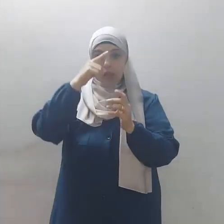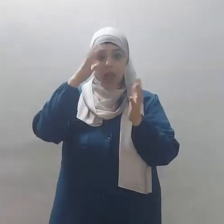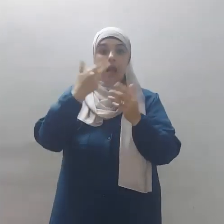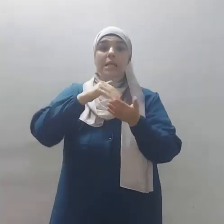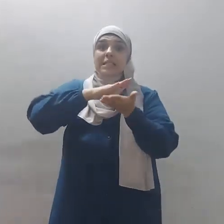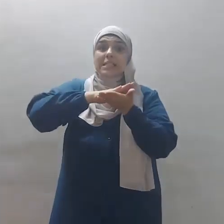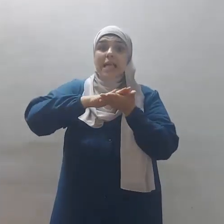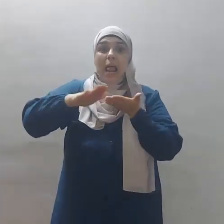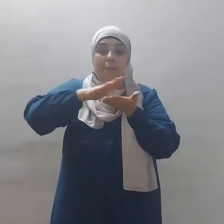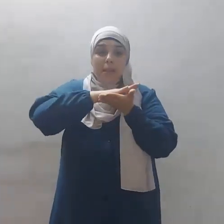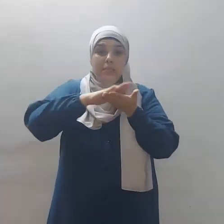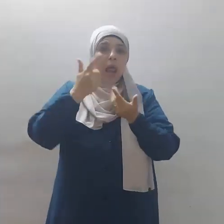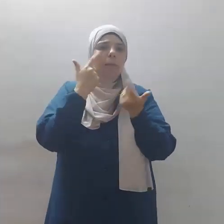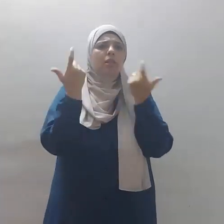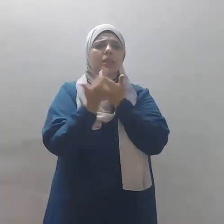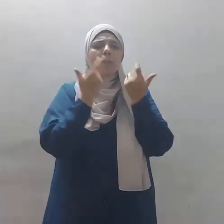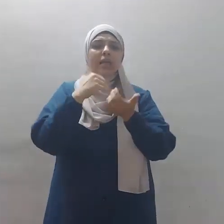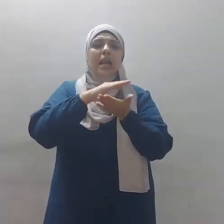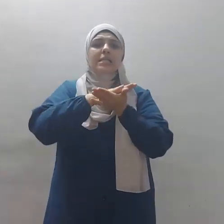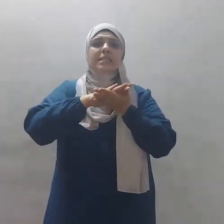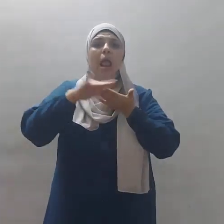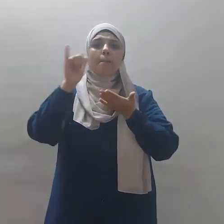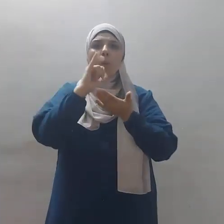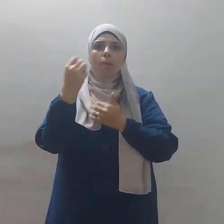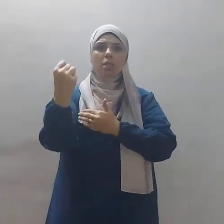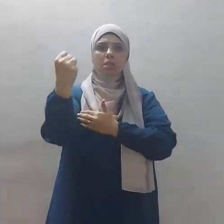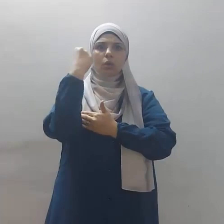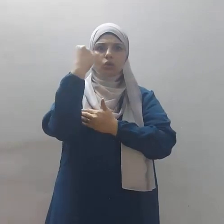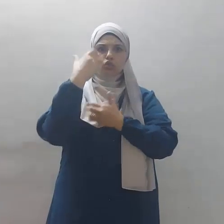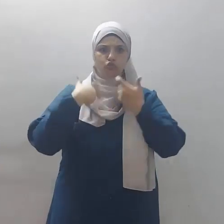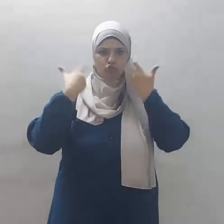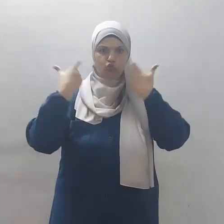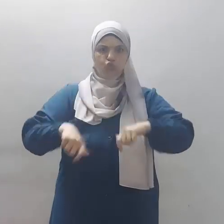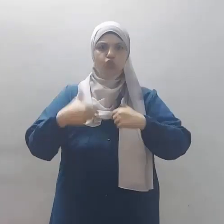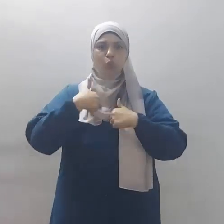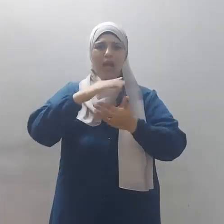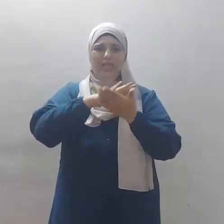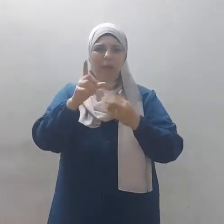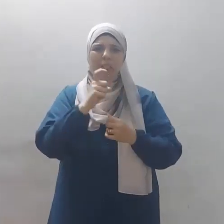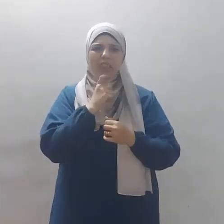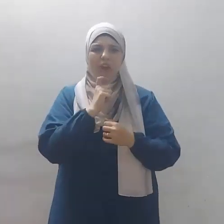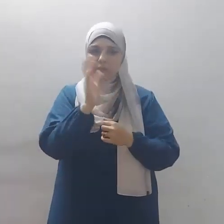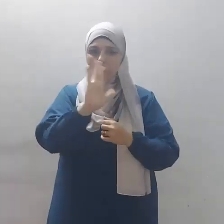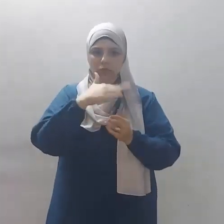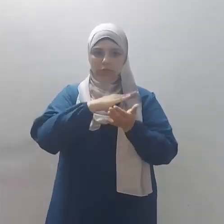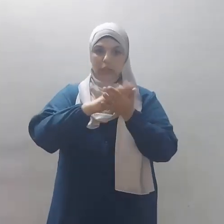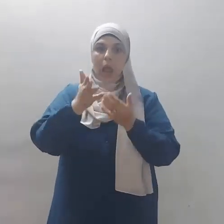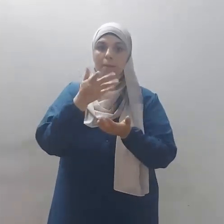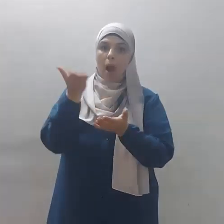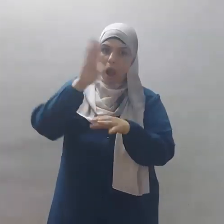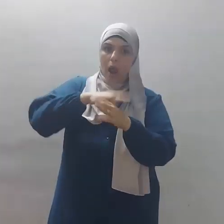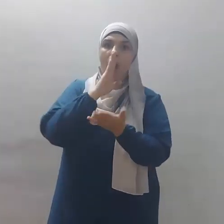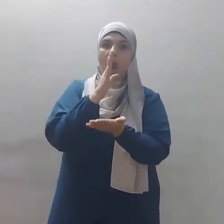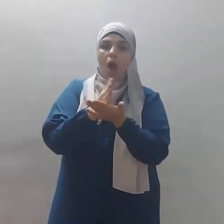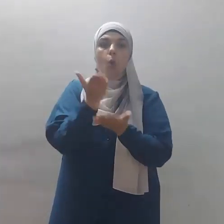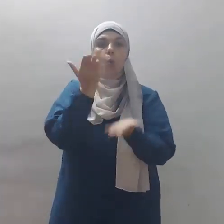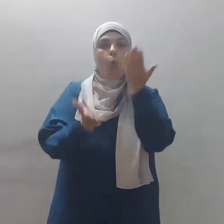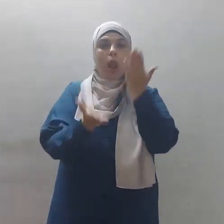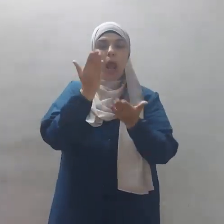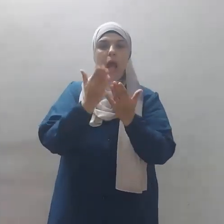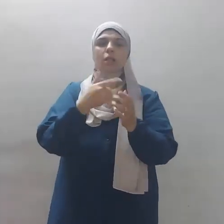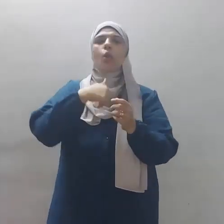السلام الذي نبحث عنه هو سلام الاقوياء الشجعان السلام القائم على الحق والعدل والانصاف